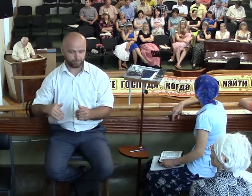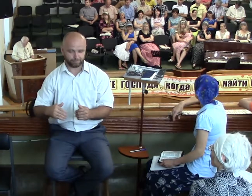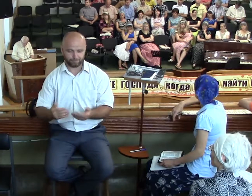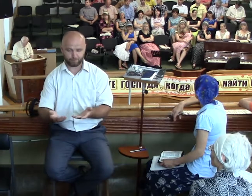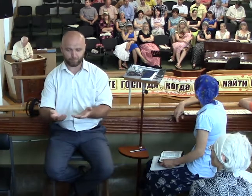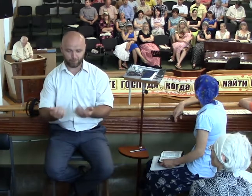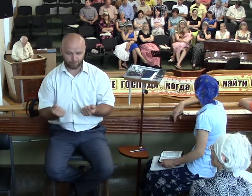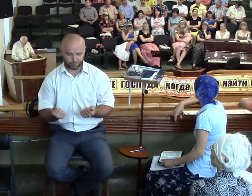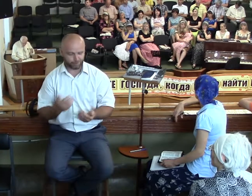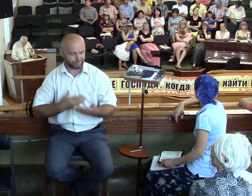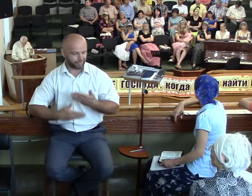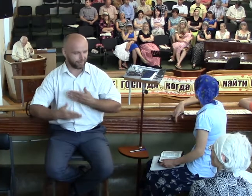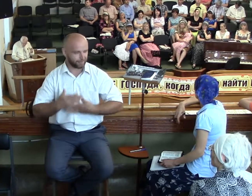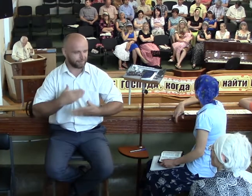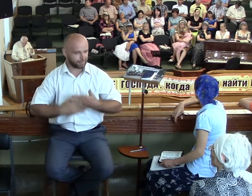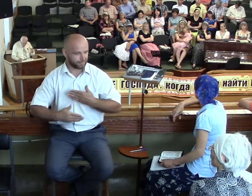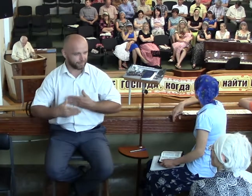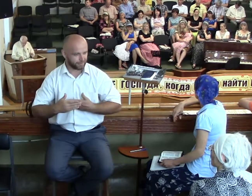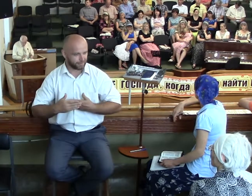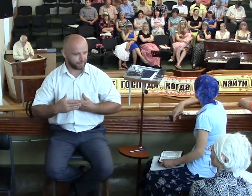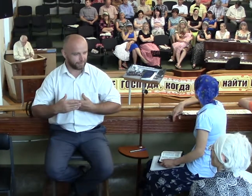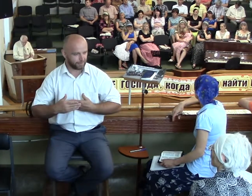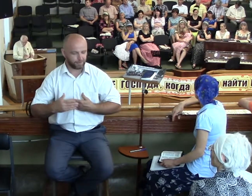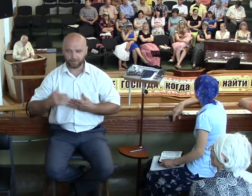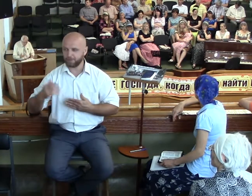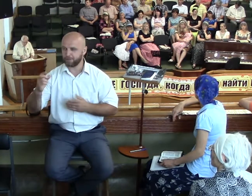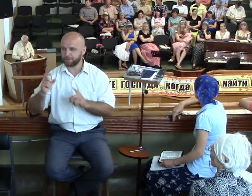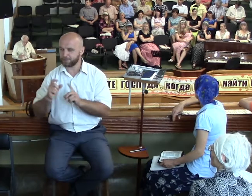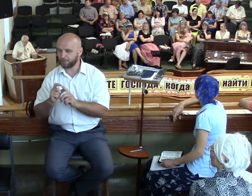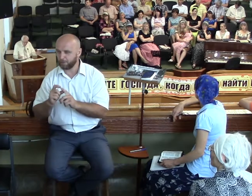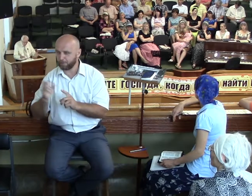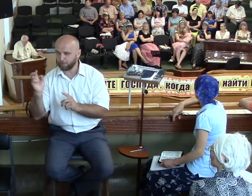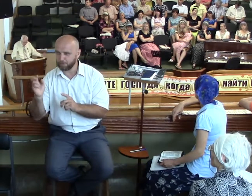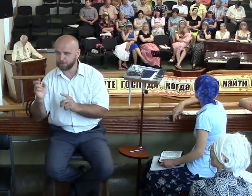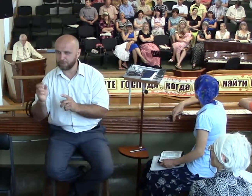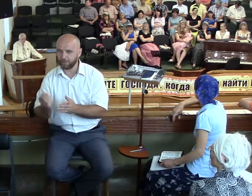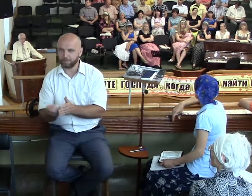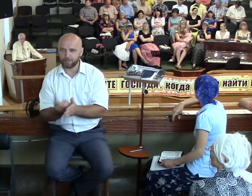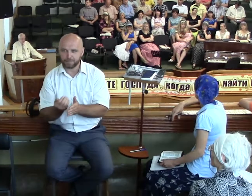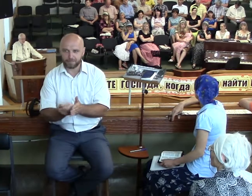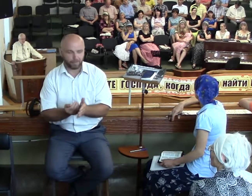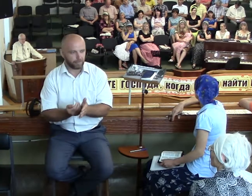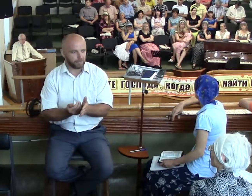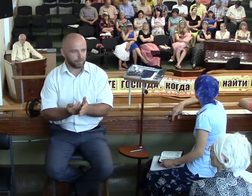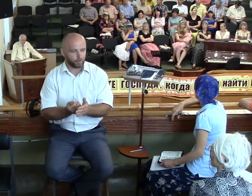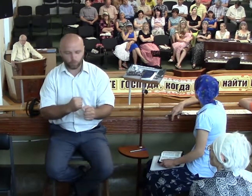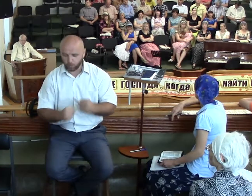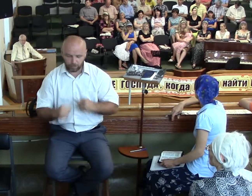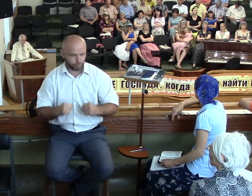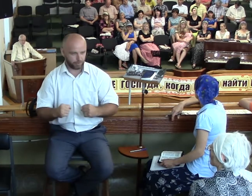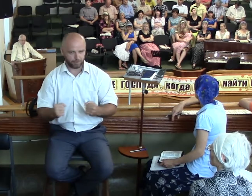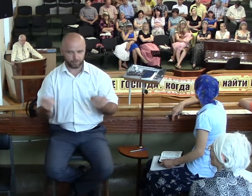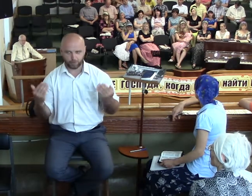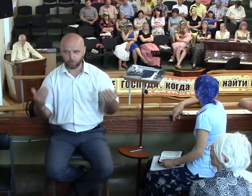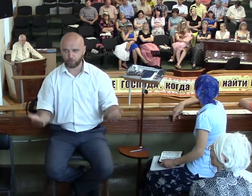получить обещанное. И здесь призывались к терпению. И здесь снова укрепите опустившиеся руки. Друзья,